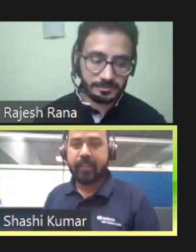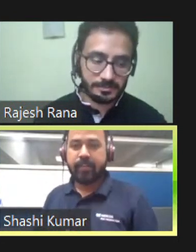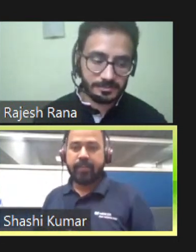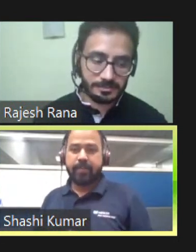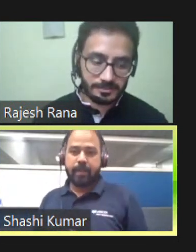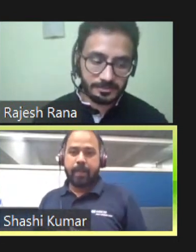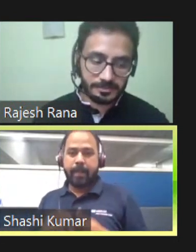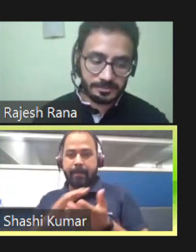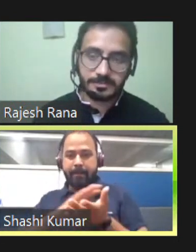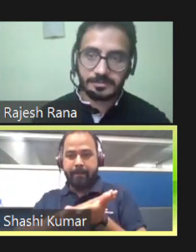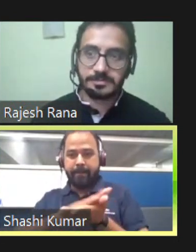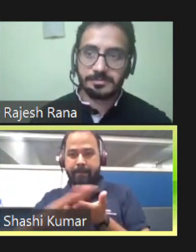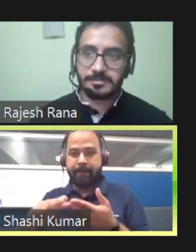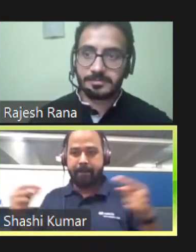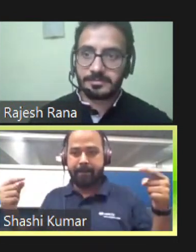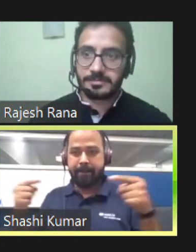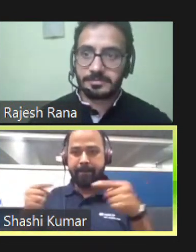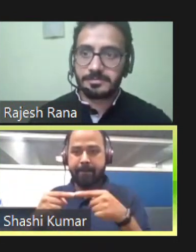है।